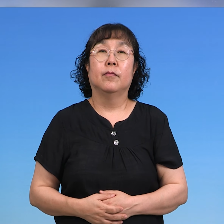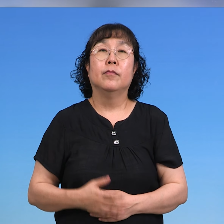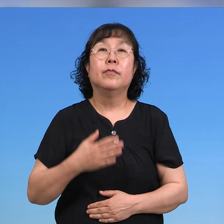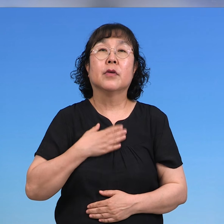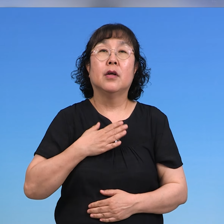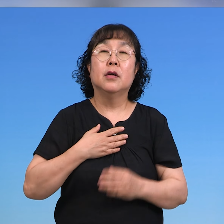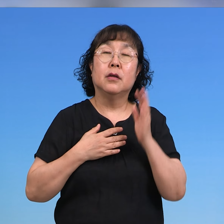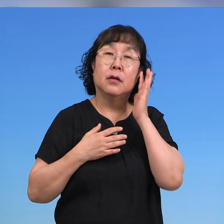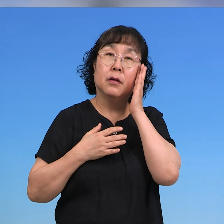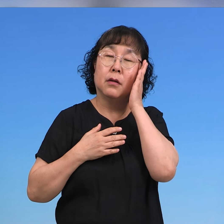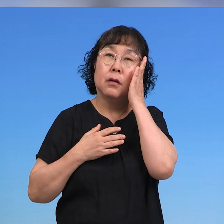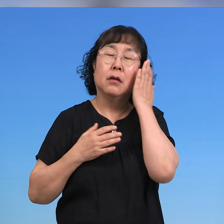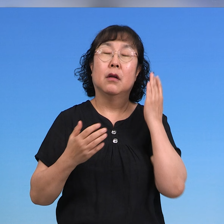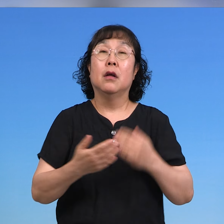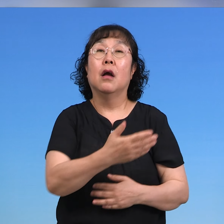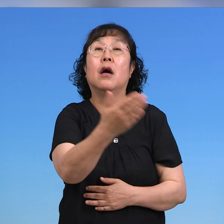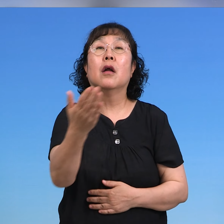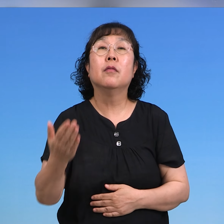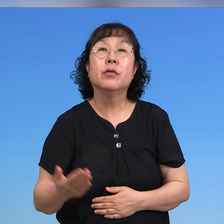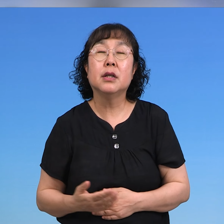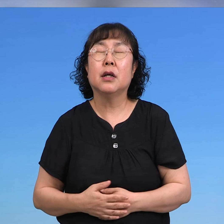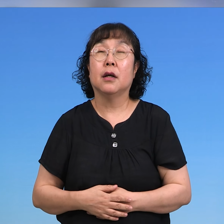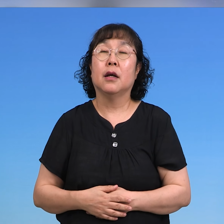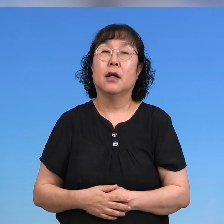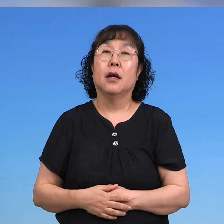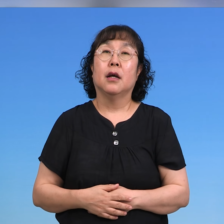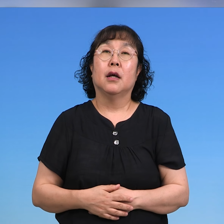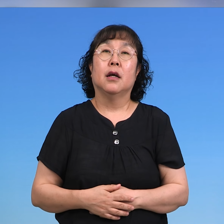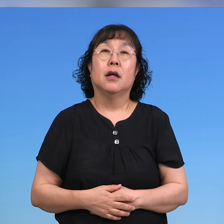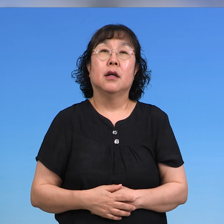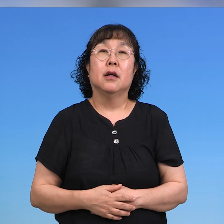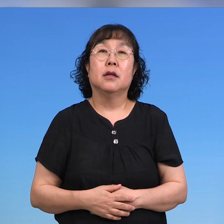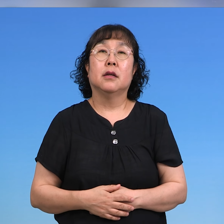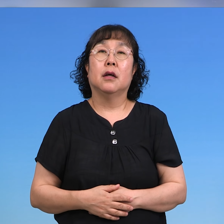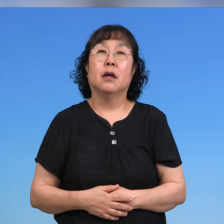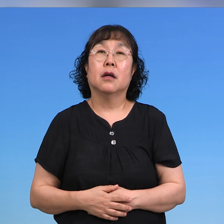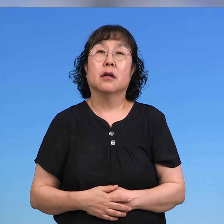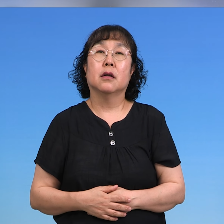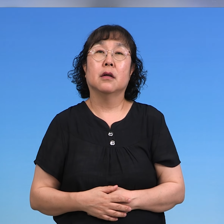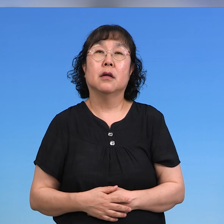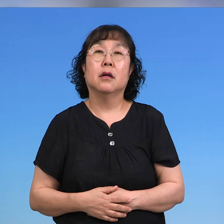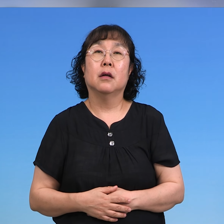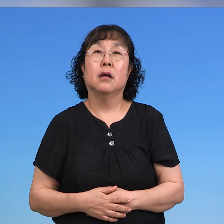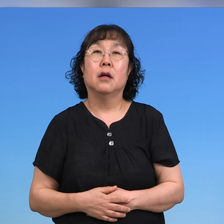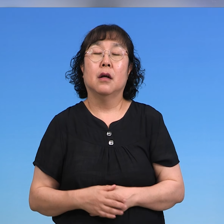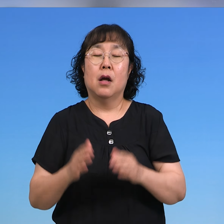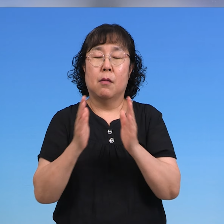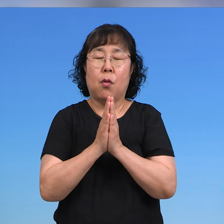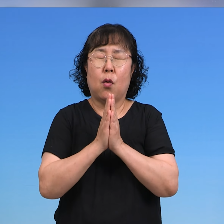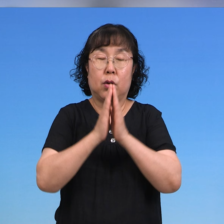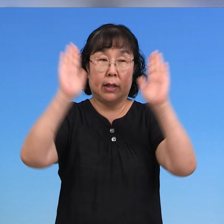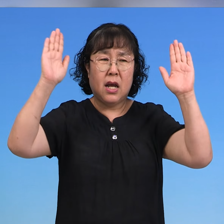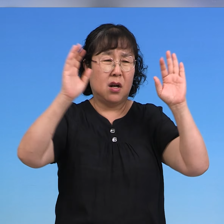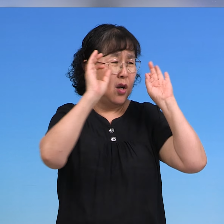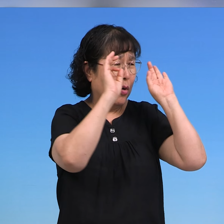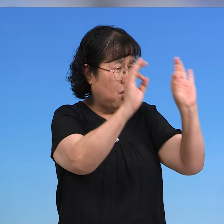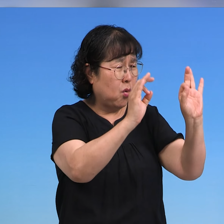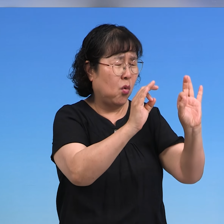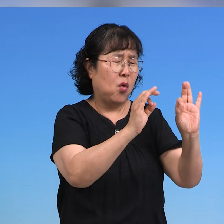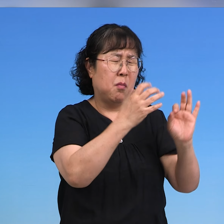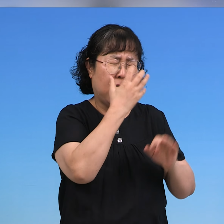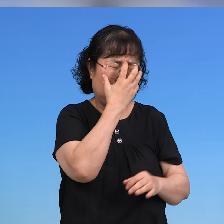저는 여러분이 이제 돌이킬 수 없는 그 이미 죽어버린 그 모세를 쳐다보면서